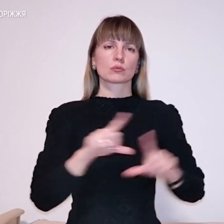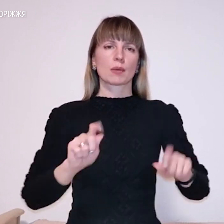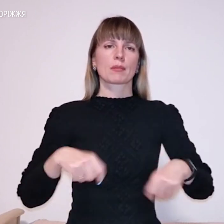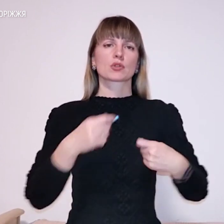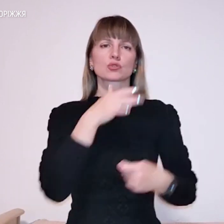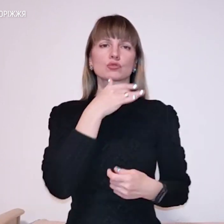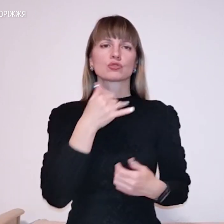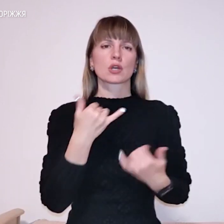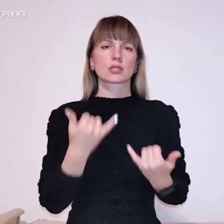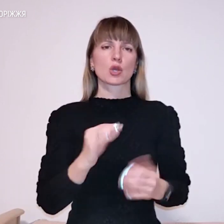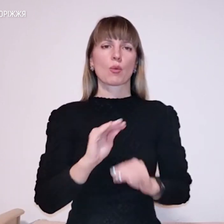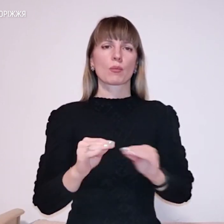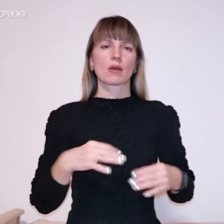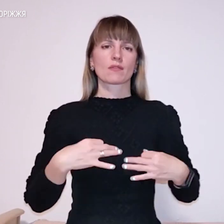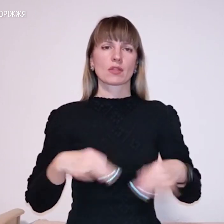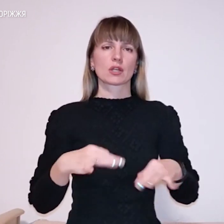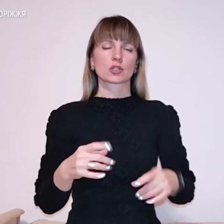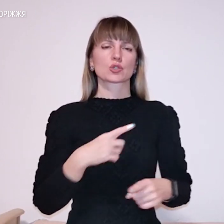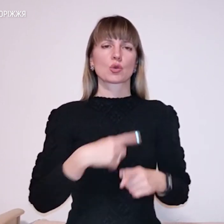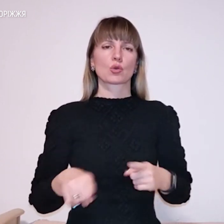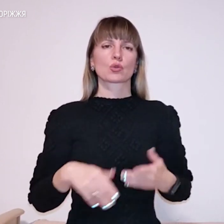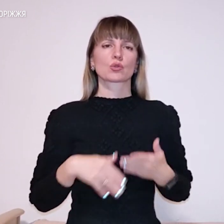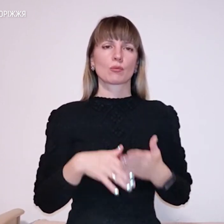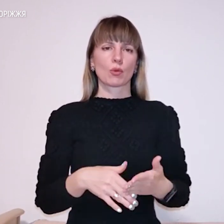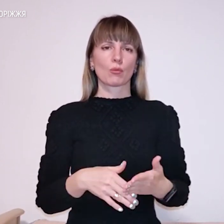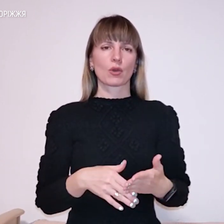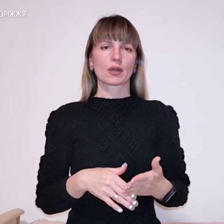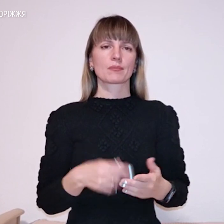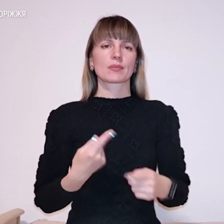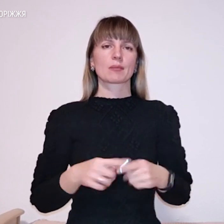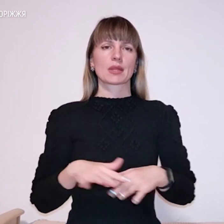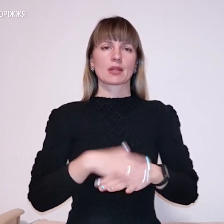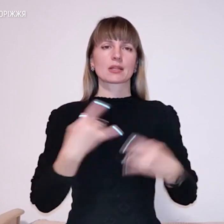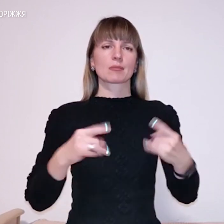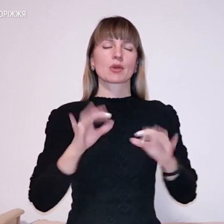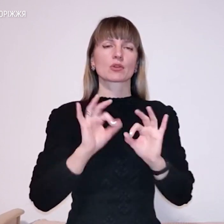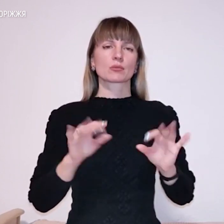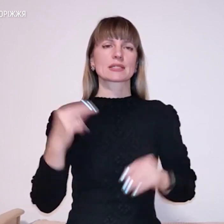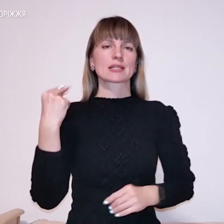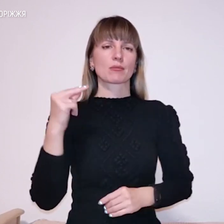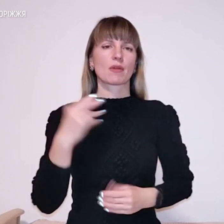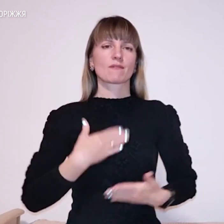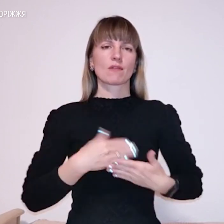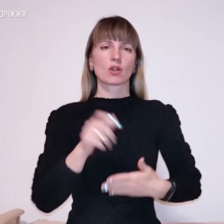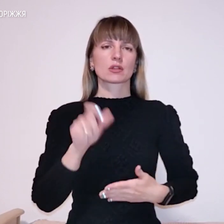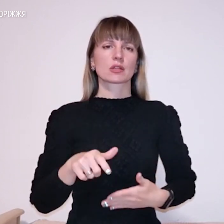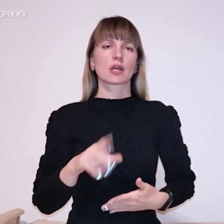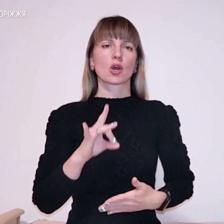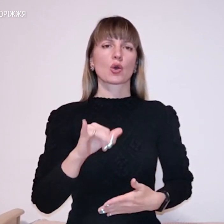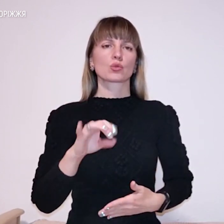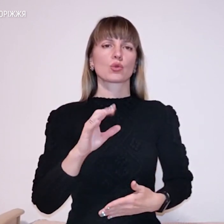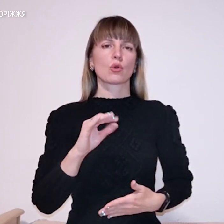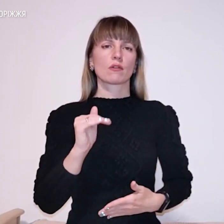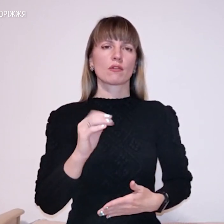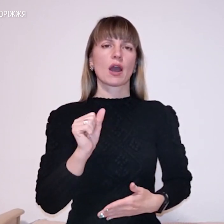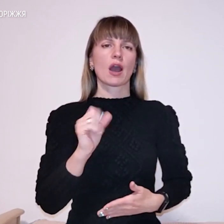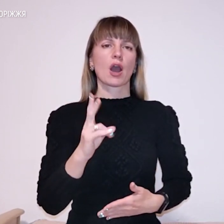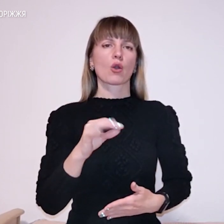сучасно обладнаний автомобіль швидкої допомоги. Про це Суспільному розповів запорізький волонтер Рудольф Акопян. Журналісти